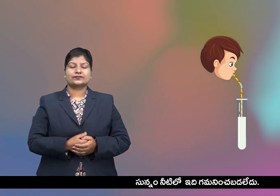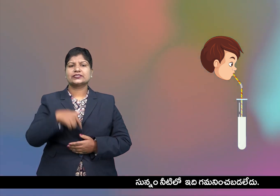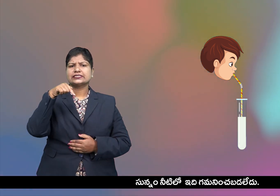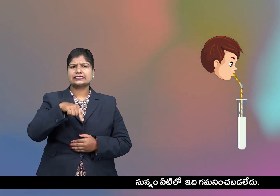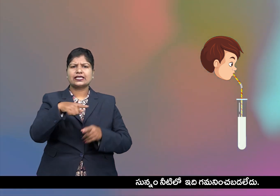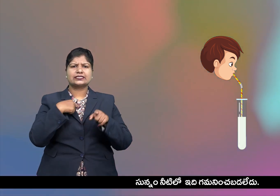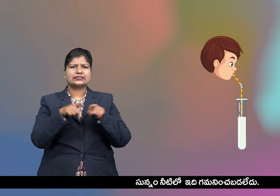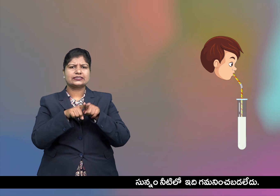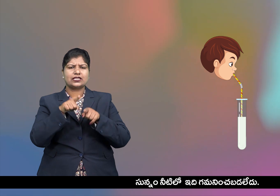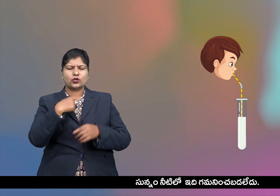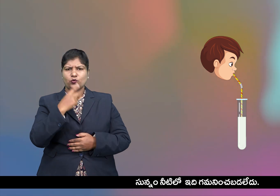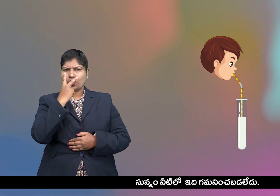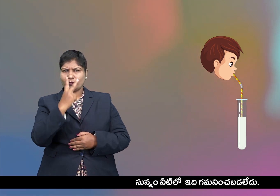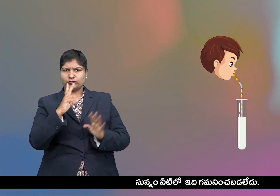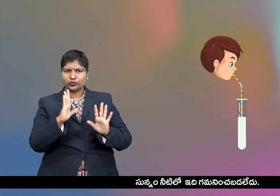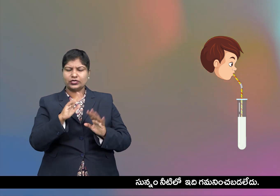సున్నం నీటిలో